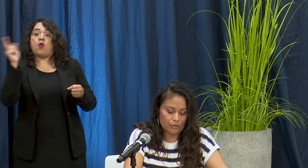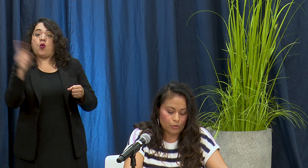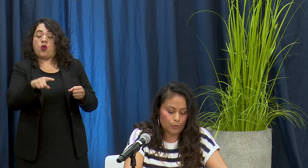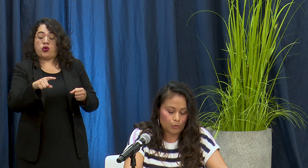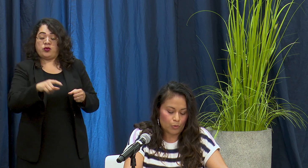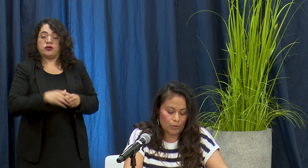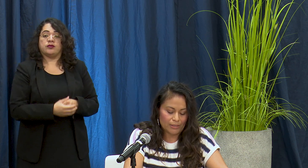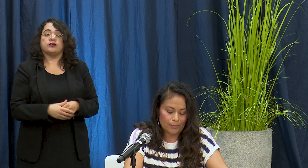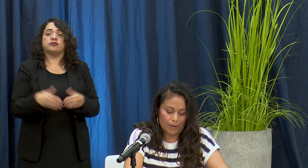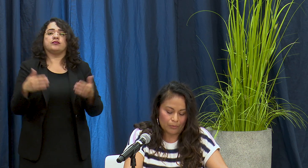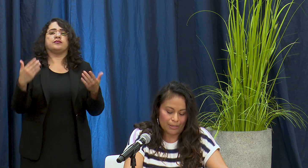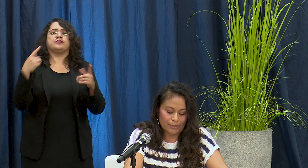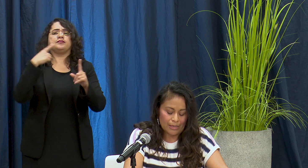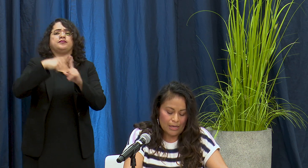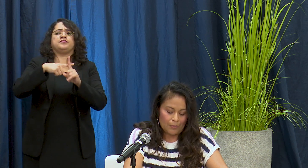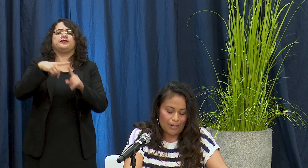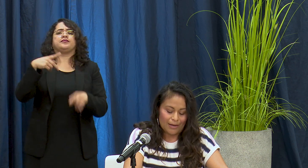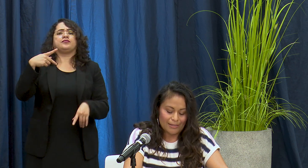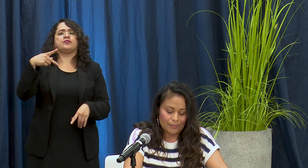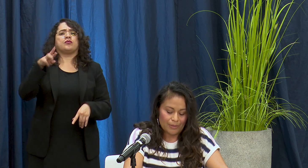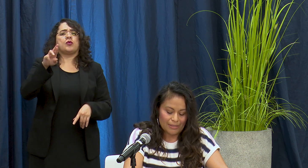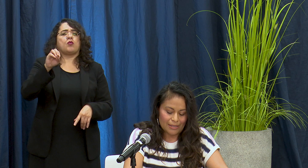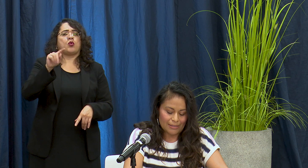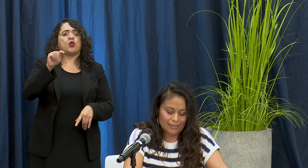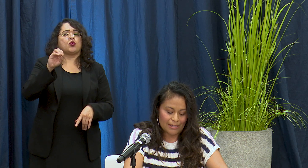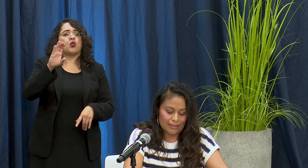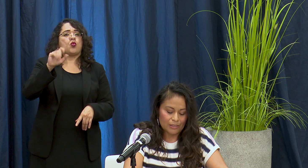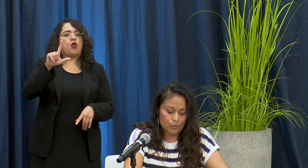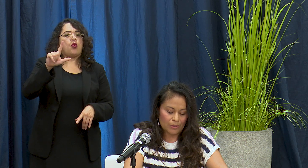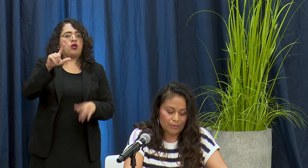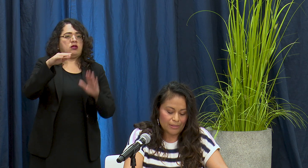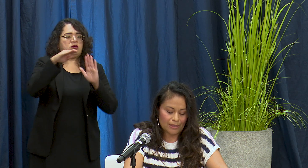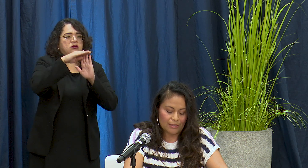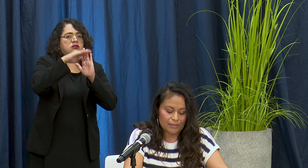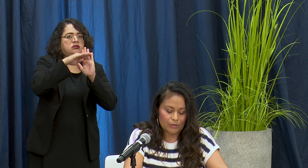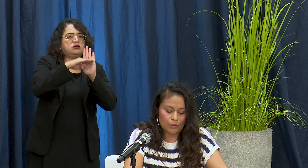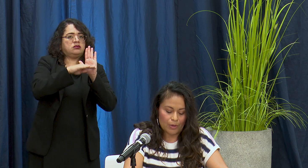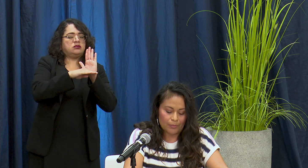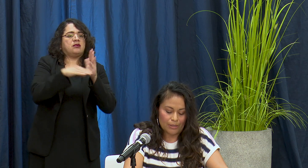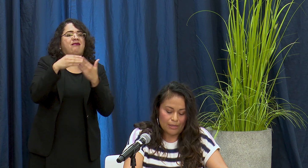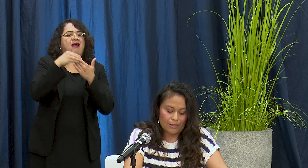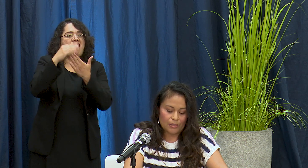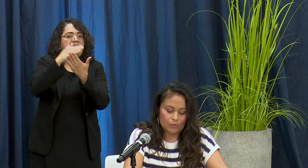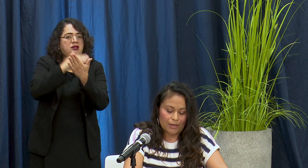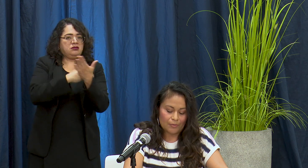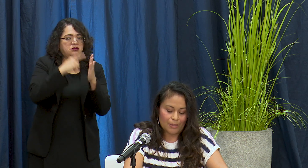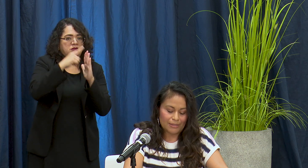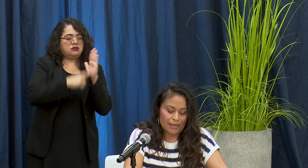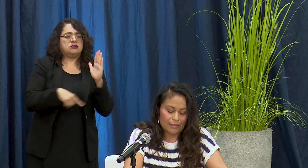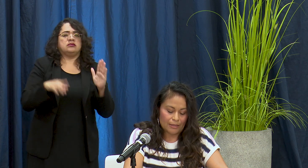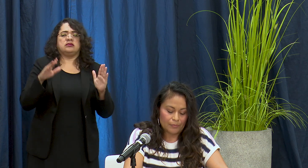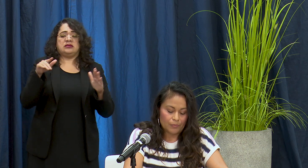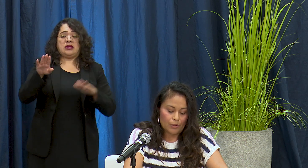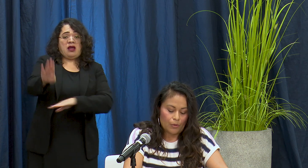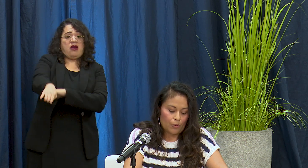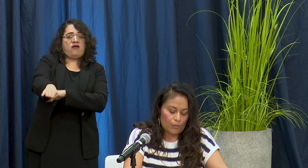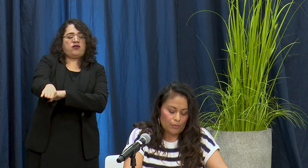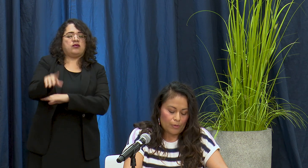con estos protocolos y pautas para las empresas, estarán disponibles en el sitio web de la ciudad más